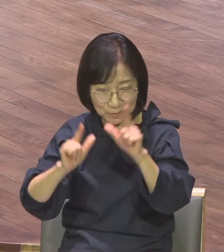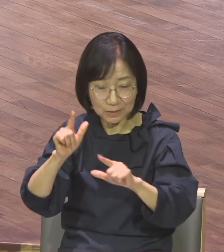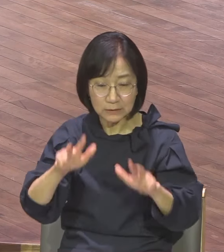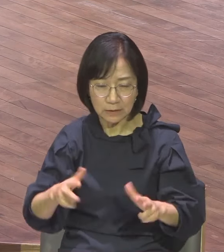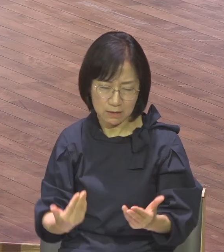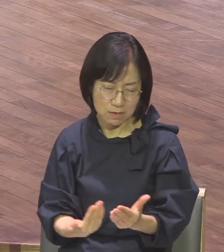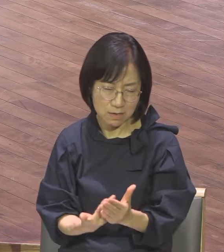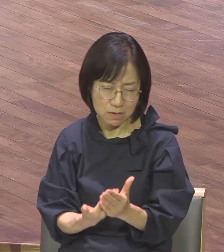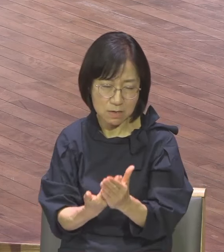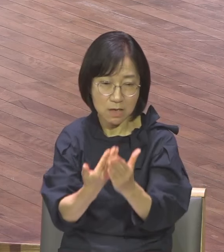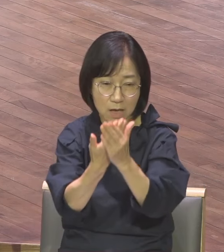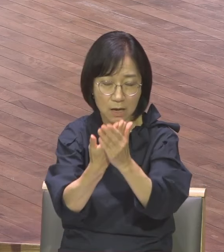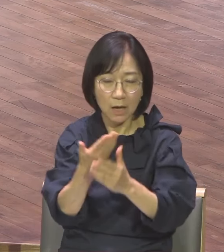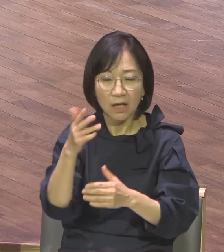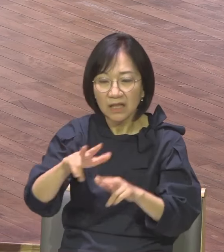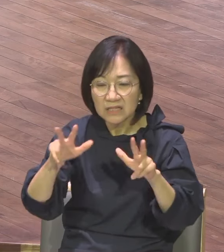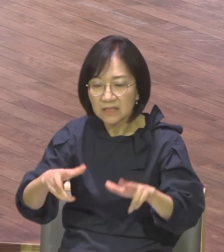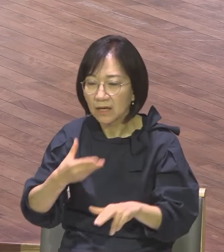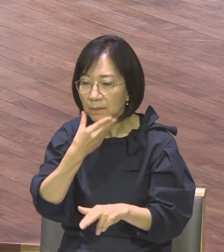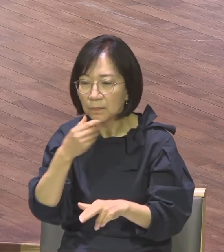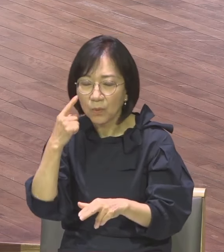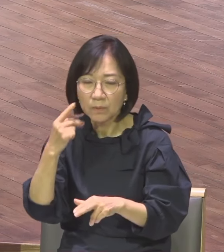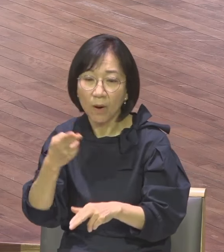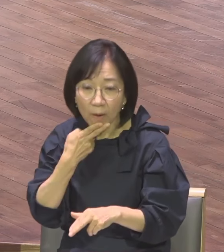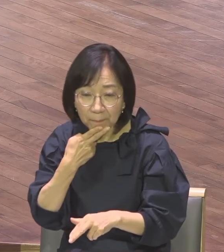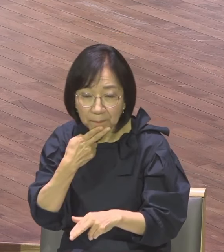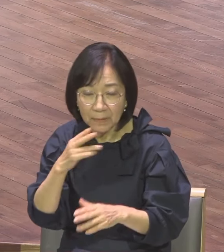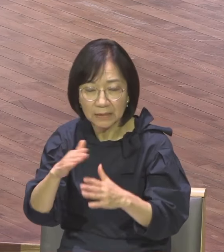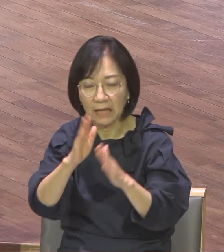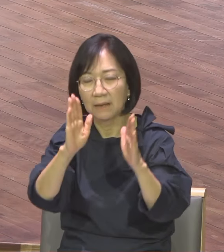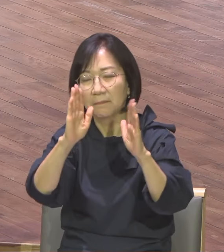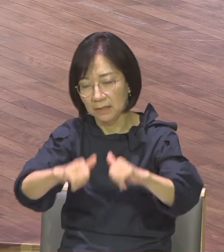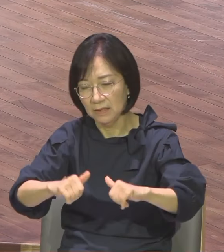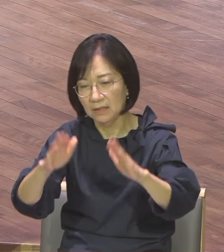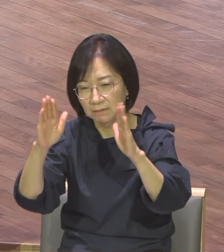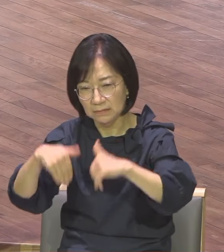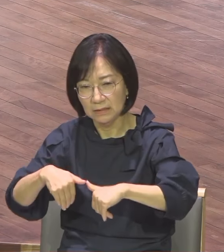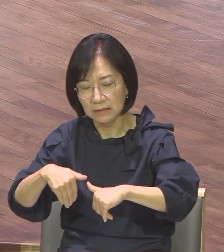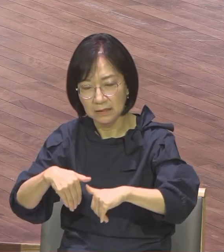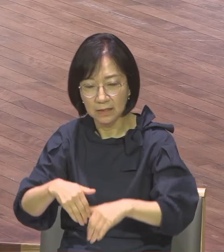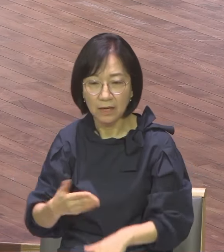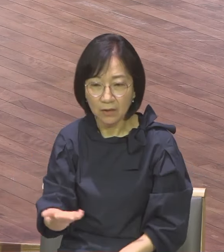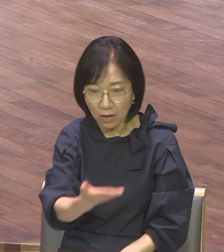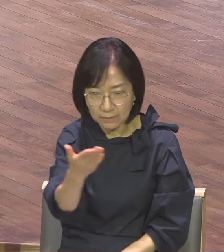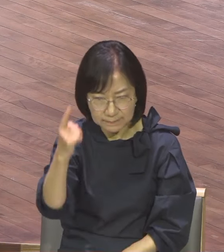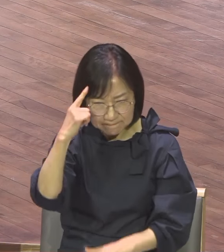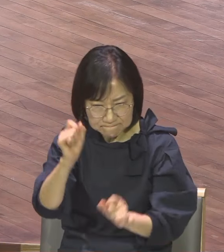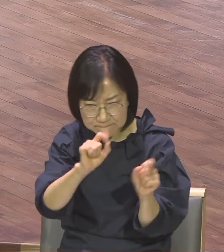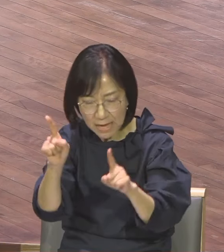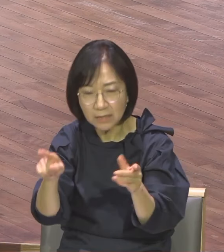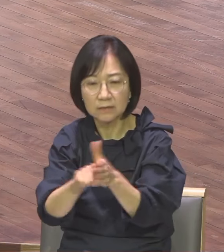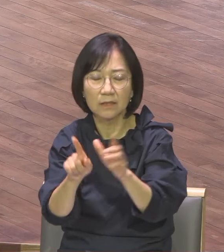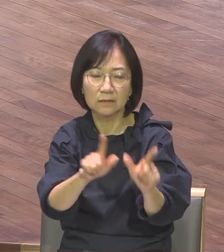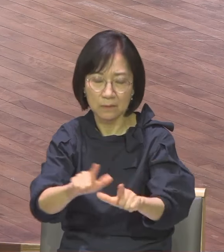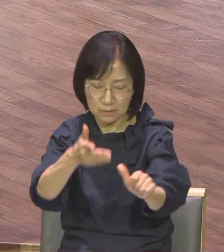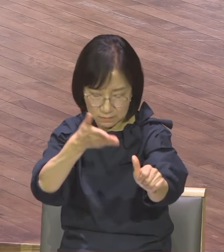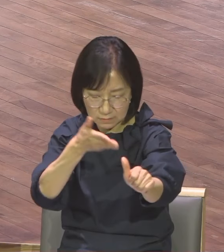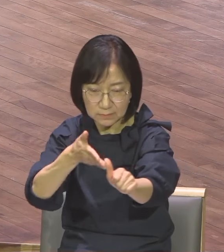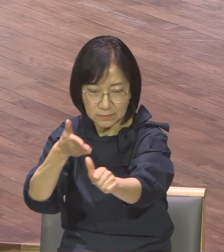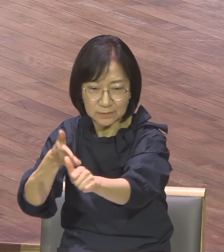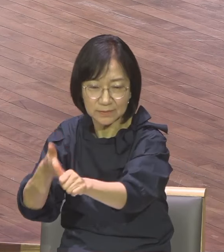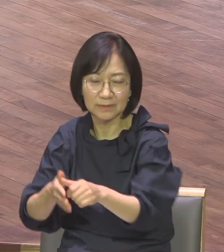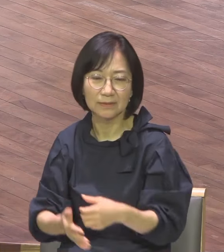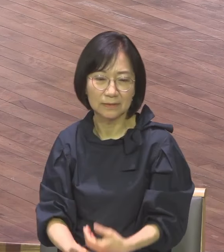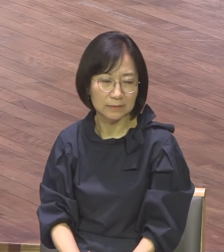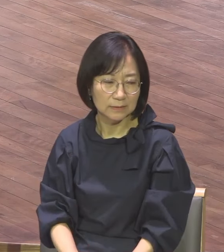복음 없으니까 다 망했지. 여러분, 신앙생활 바로 하시기 바랍니다. 자,